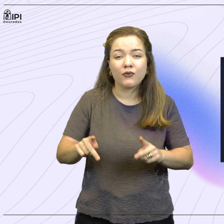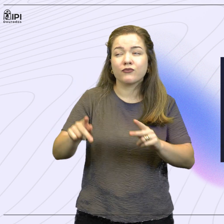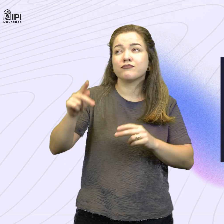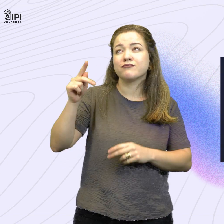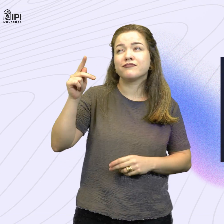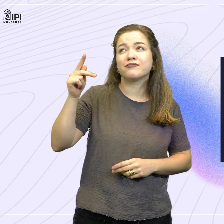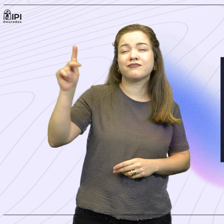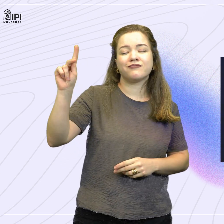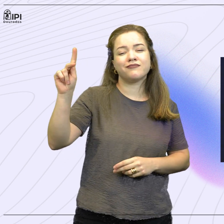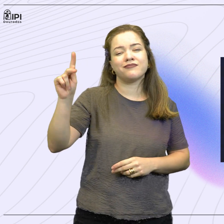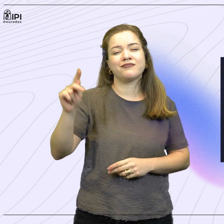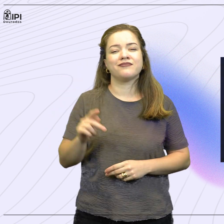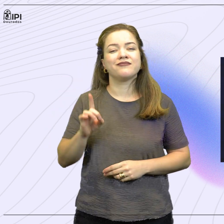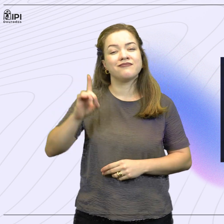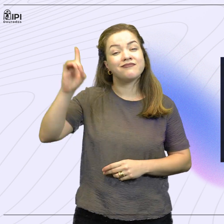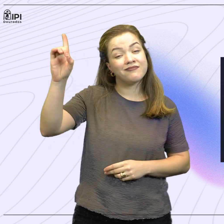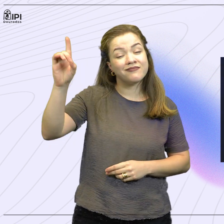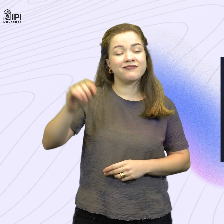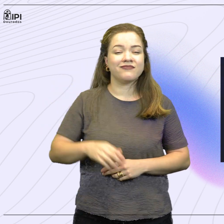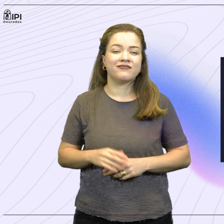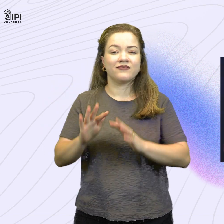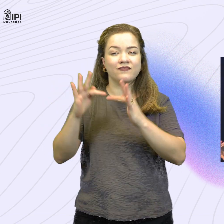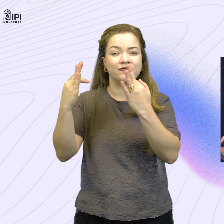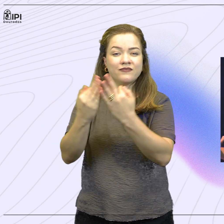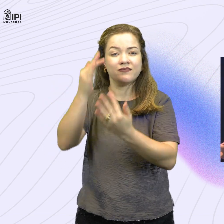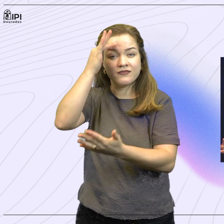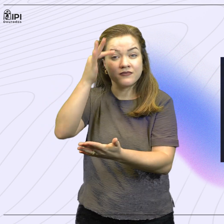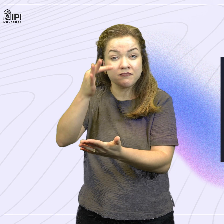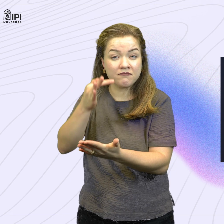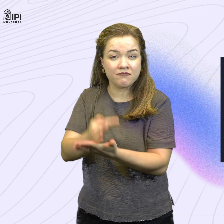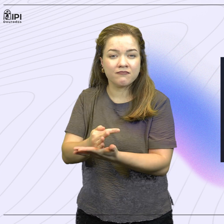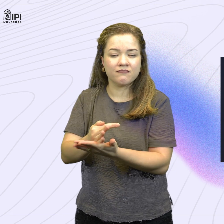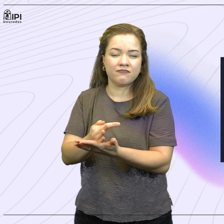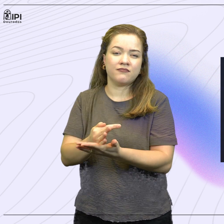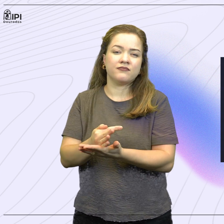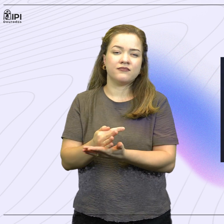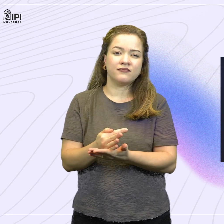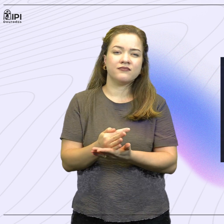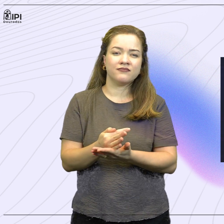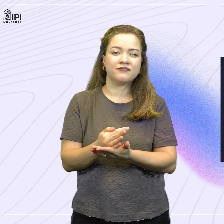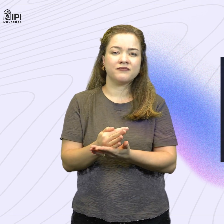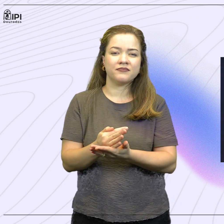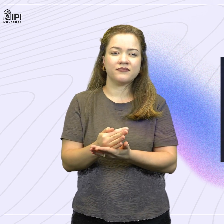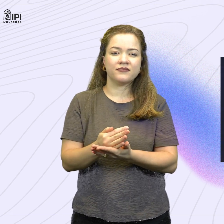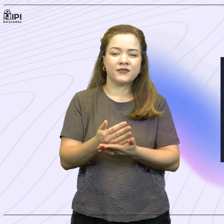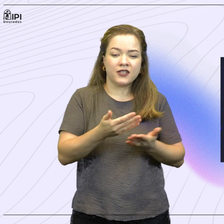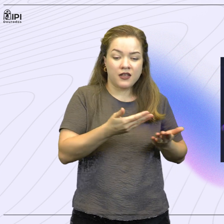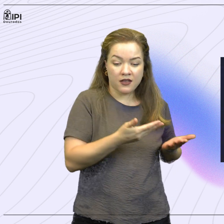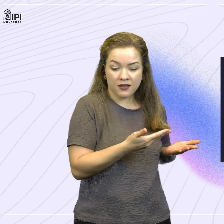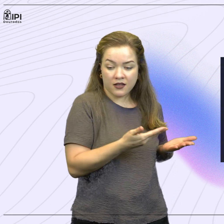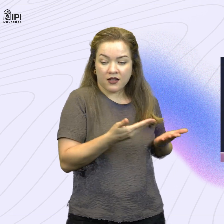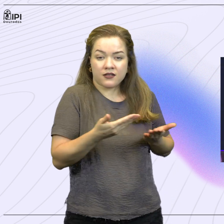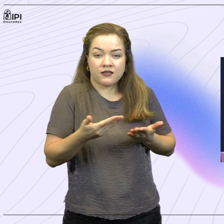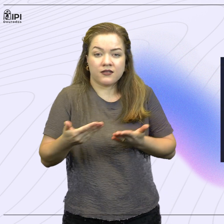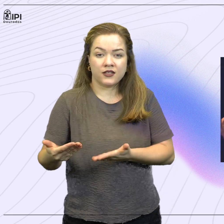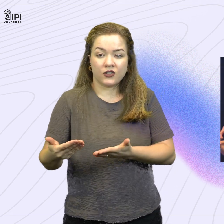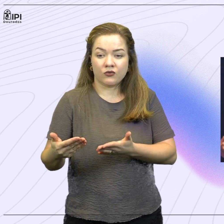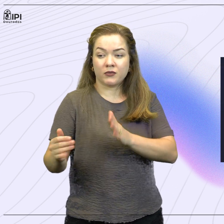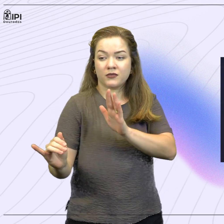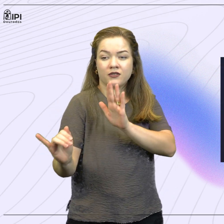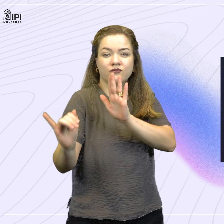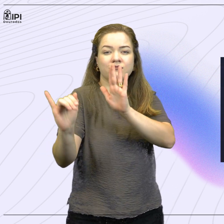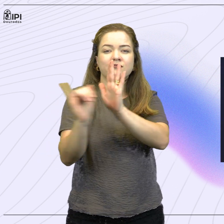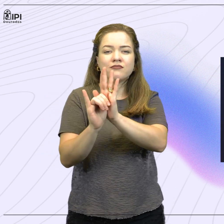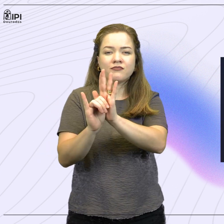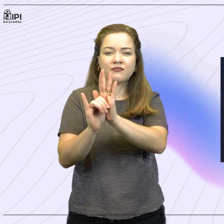tornamos povo de Deus, família da fé, que nós fomos assim trazidos para pertencer a uma nação, para termos uma